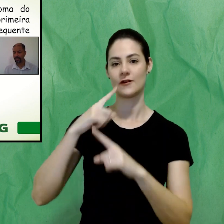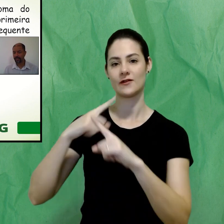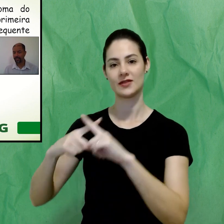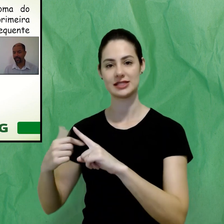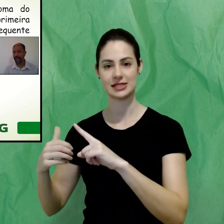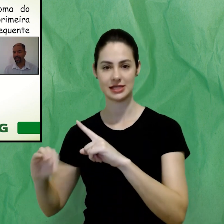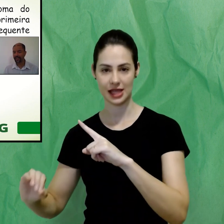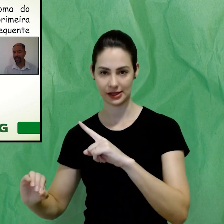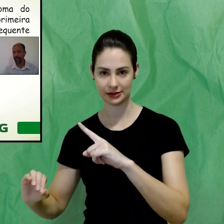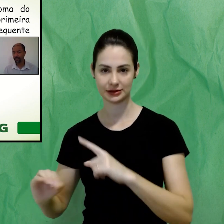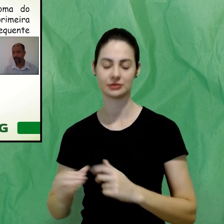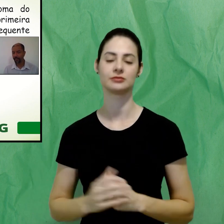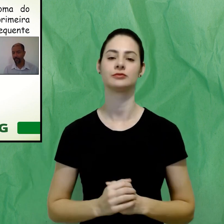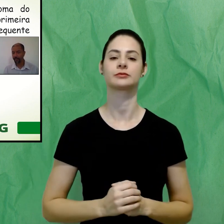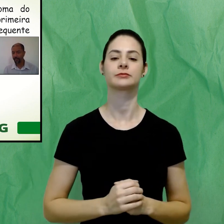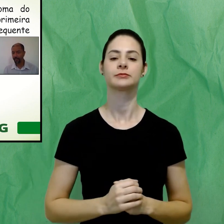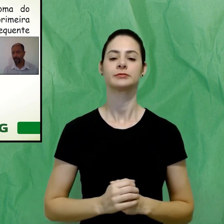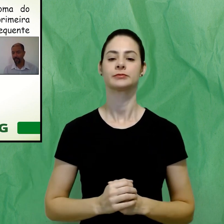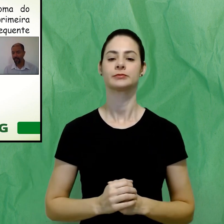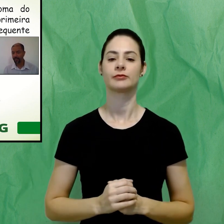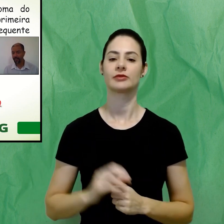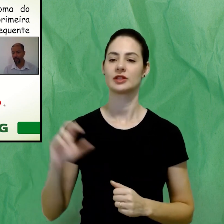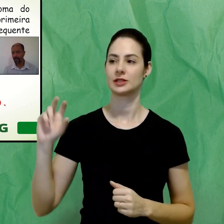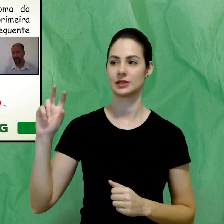5 vezes 10,